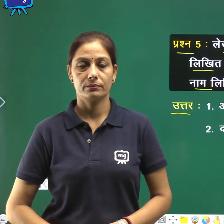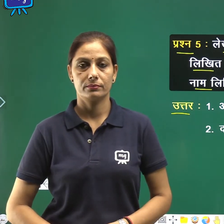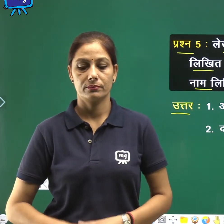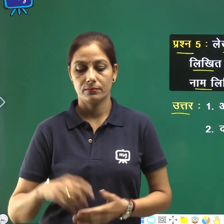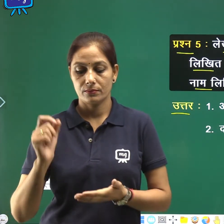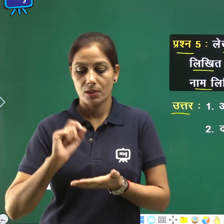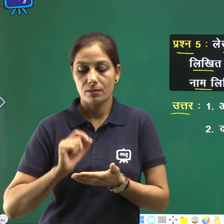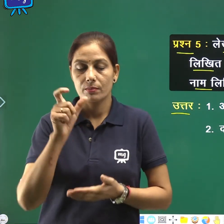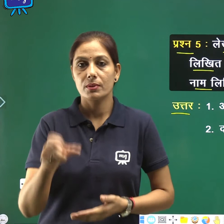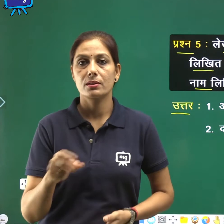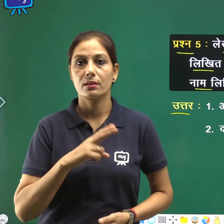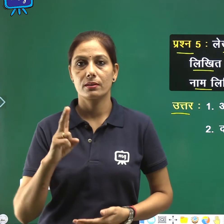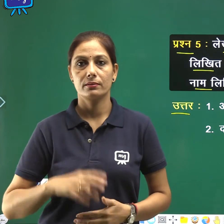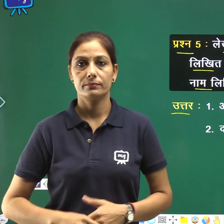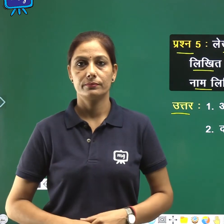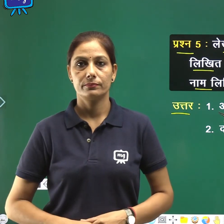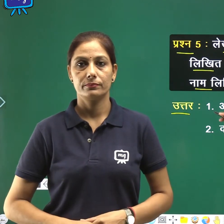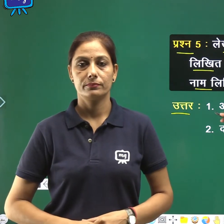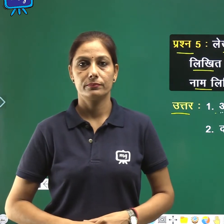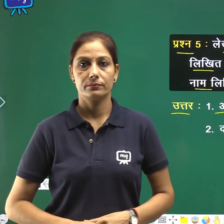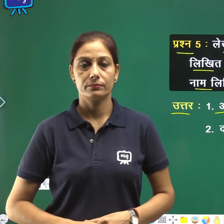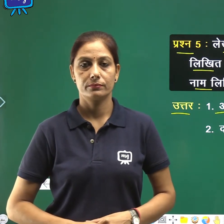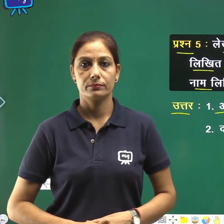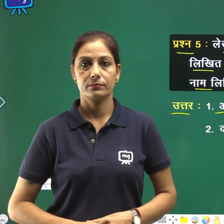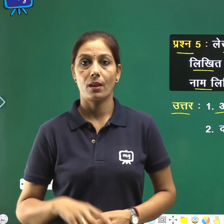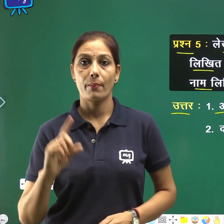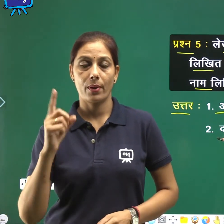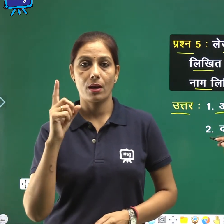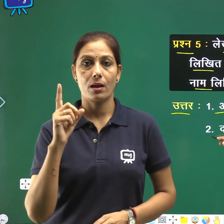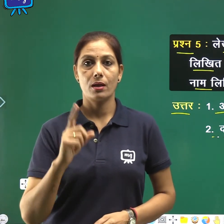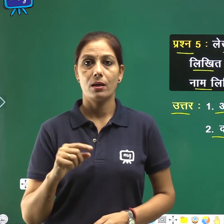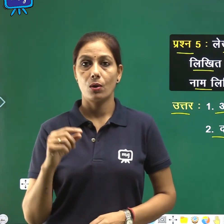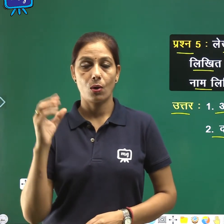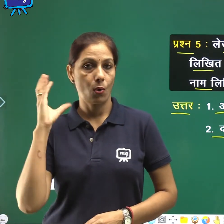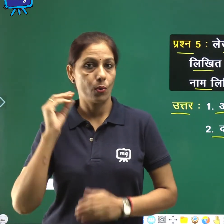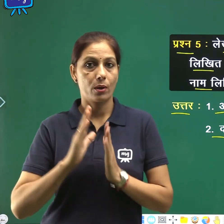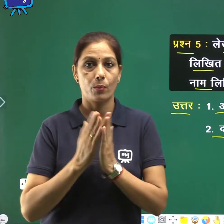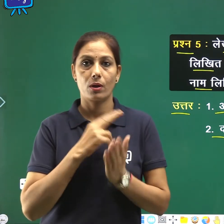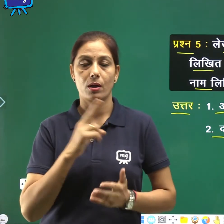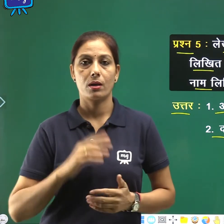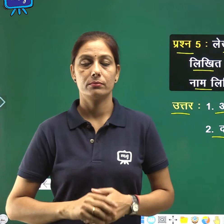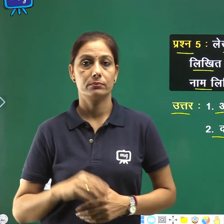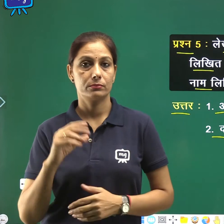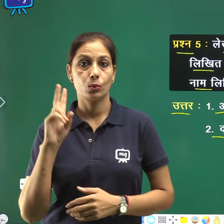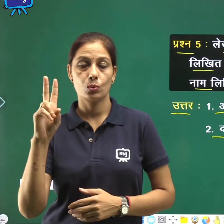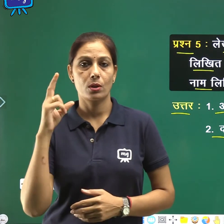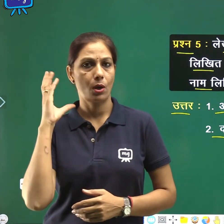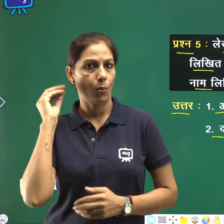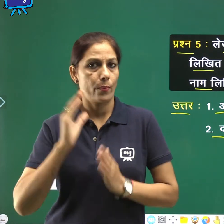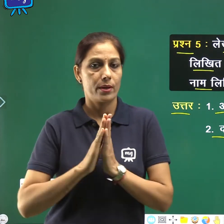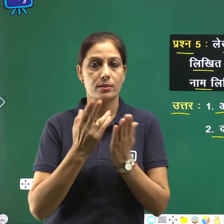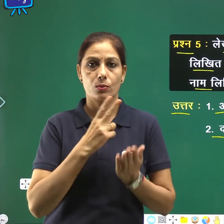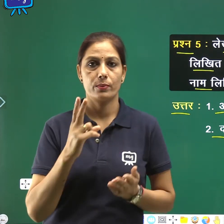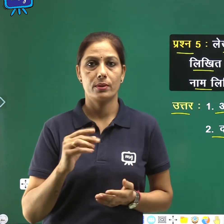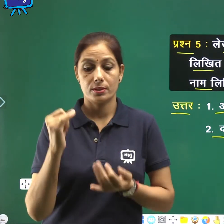यशपाल जी ने अमिता और दादा कामरेड ये उपन्यास